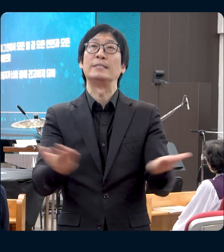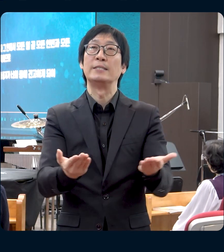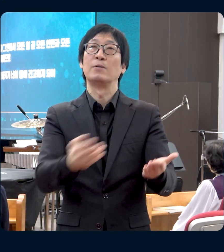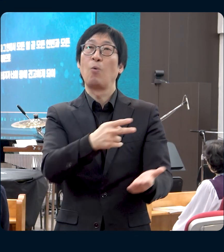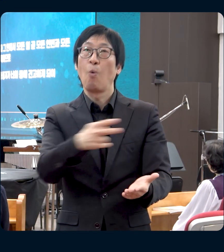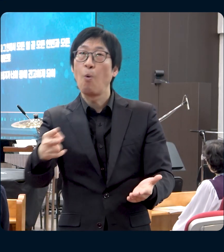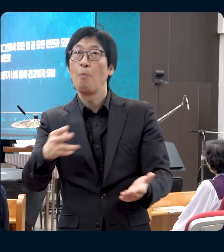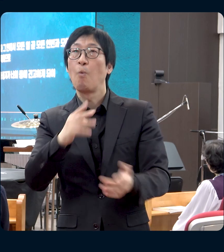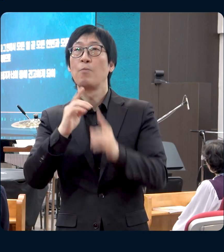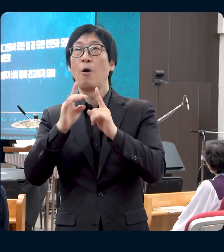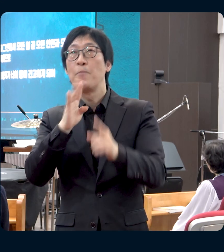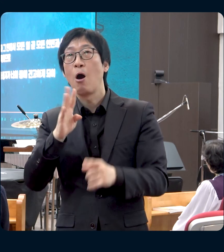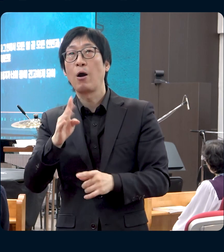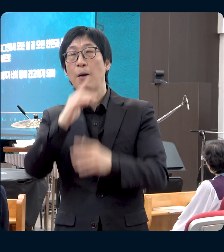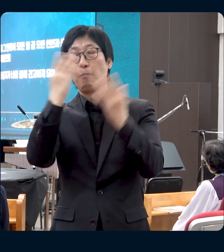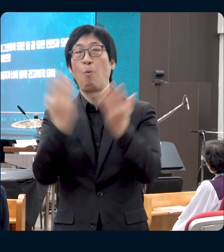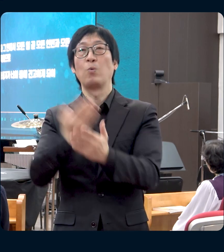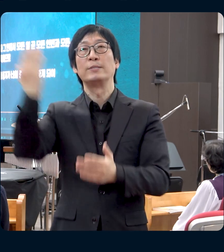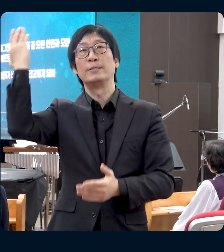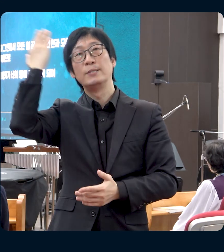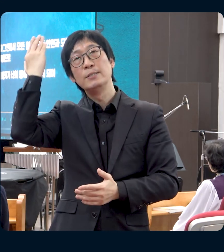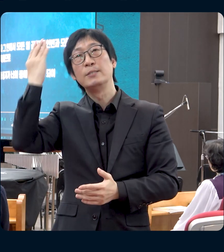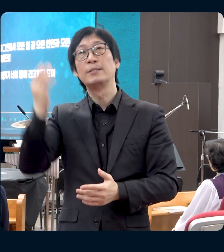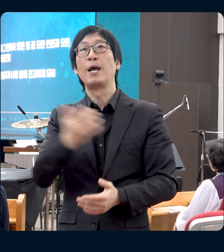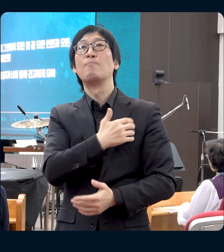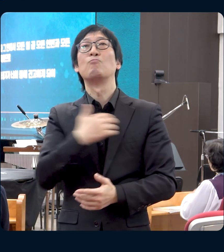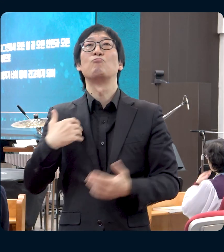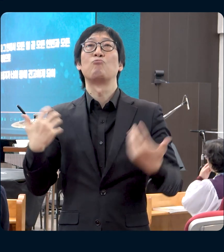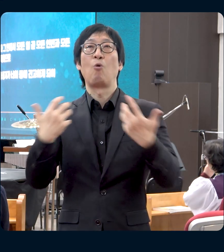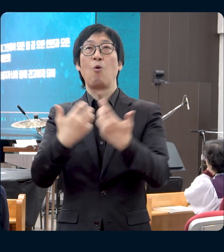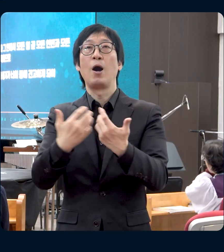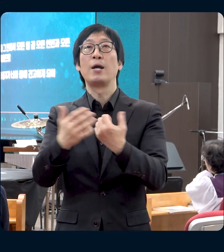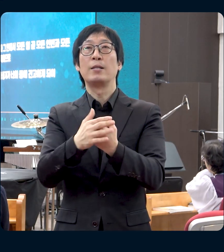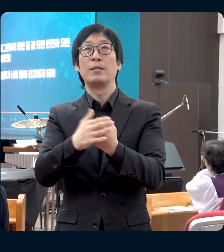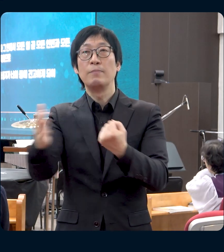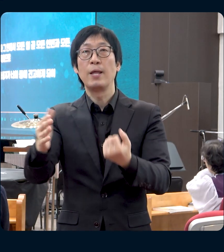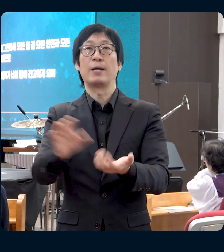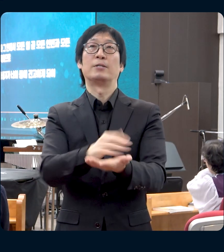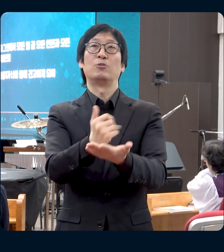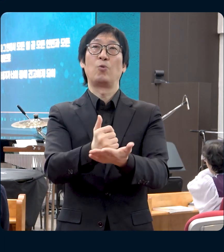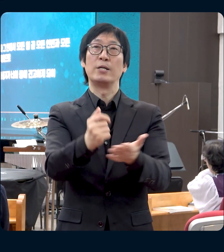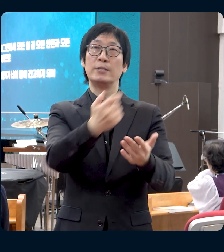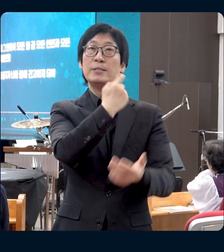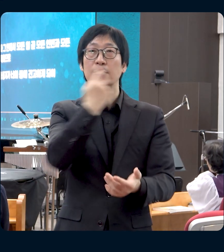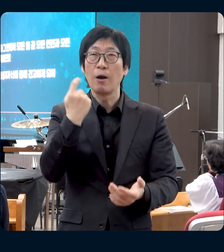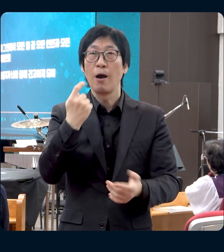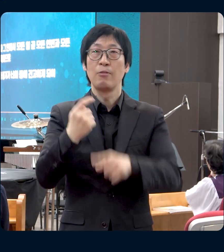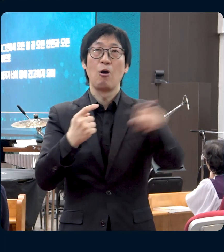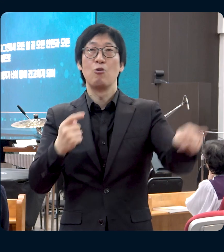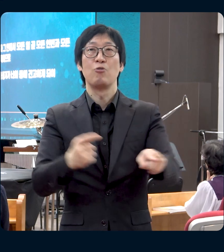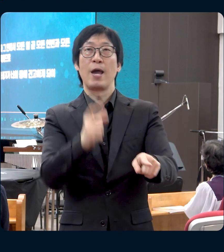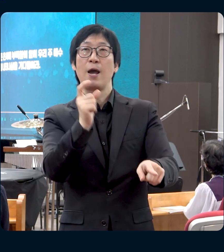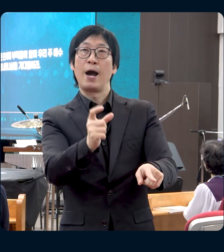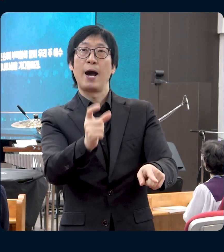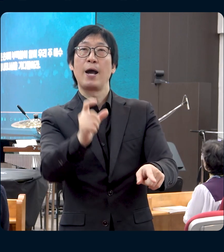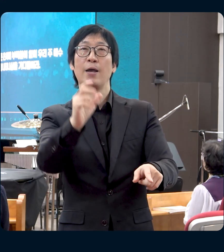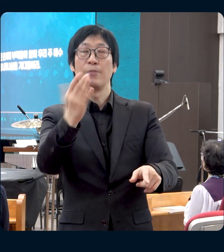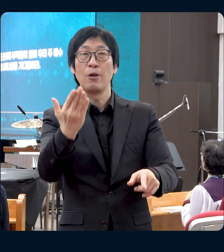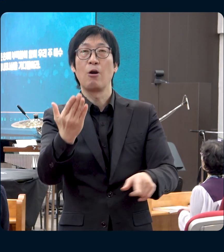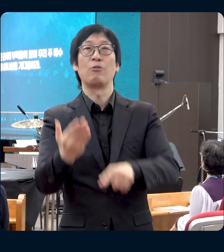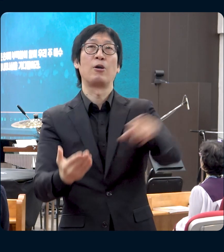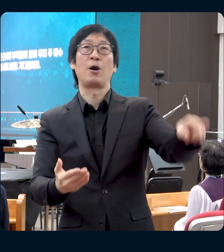모든 일 곧 모든 언변과 모든 지식의 풍족함으로 그리스도의 증거가 너희 중에 견고하게